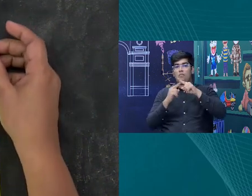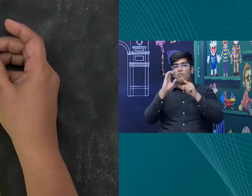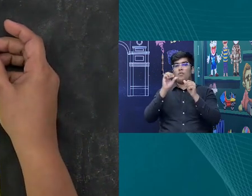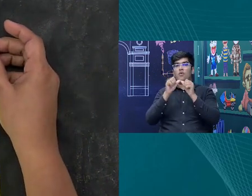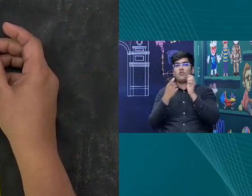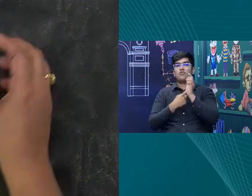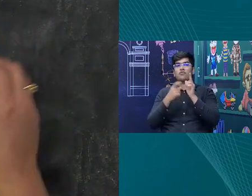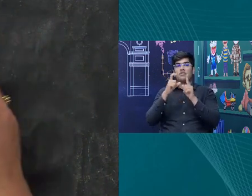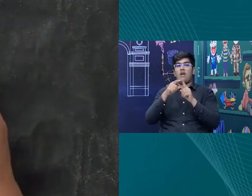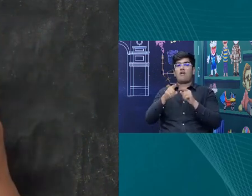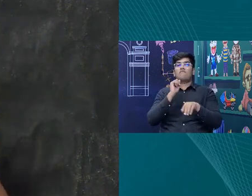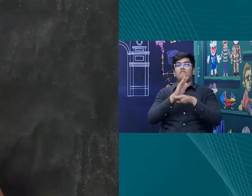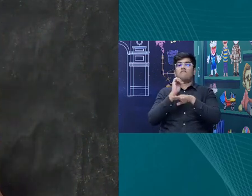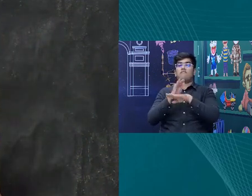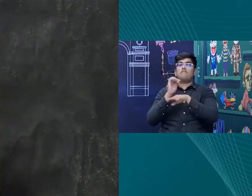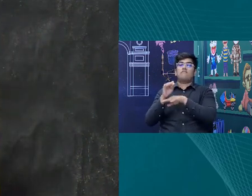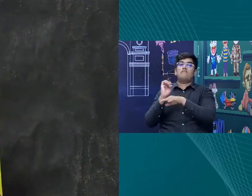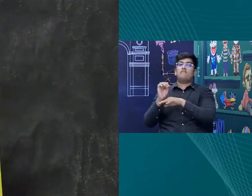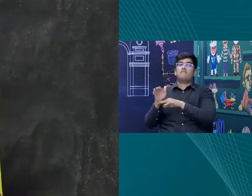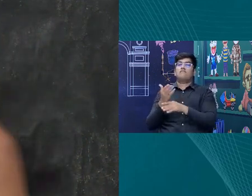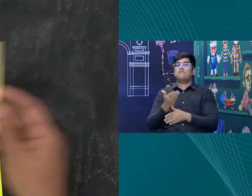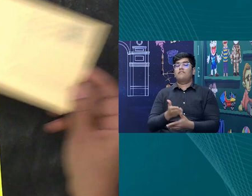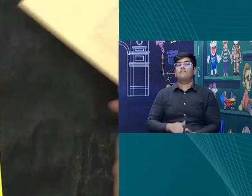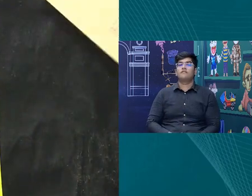सब चीज़ें भेज पाते थे,